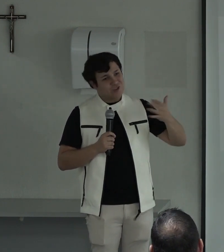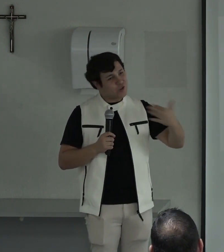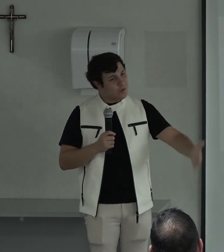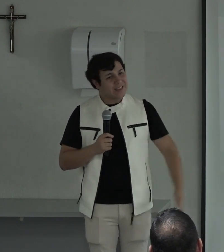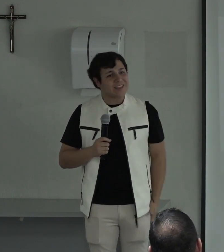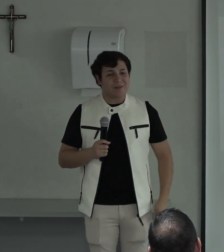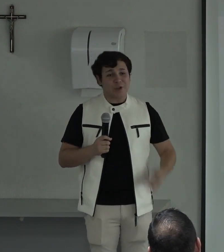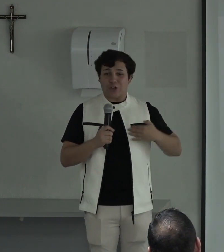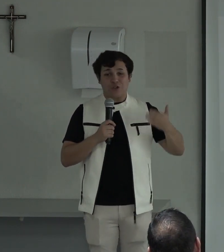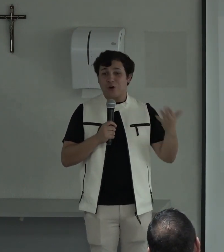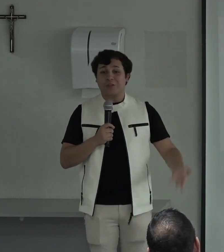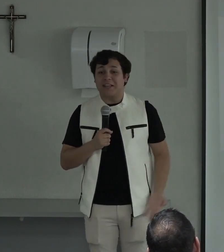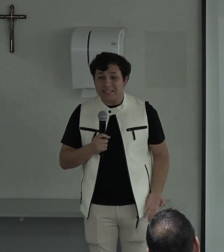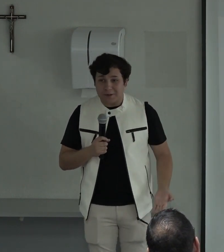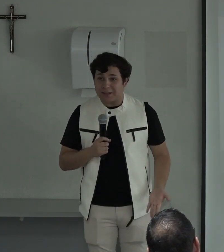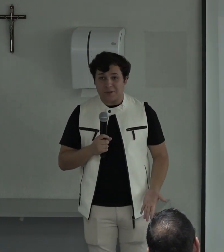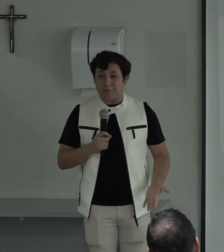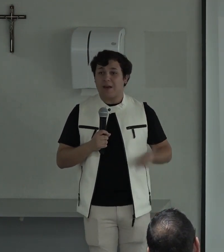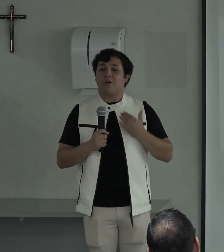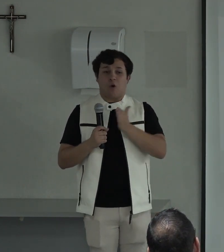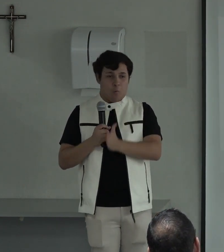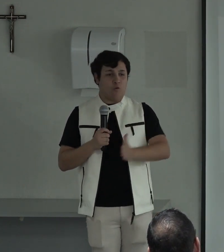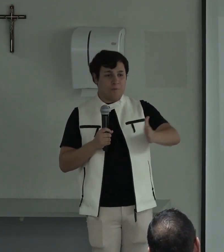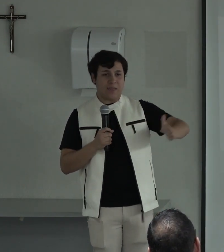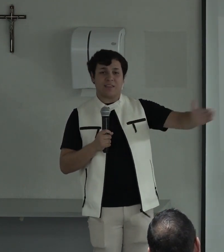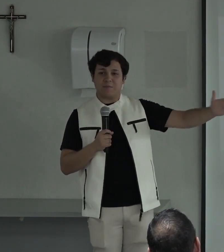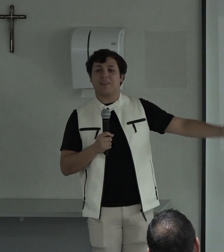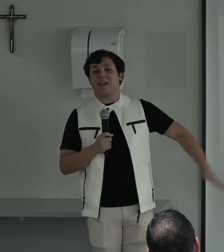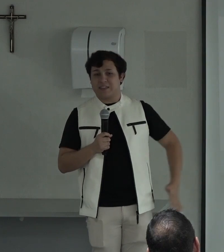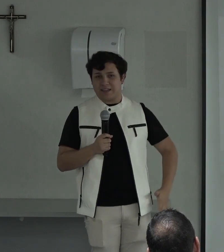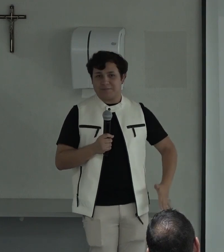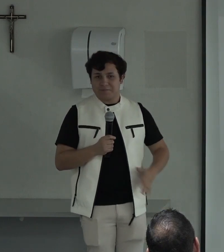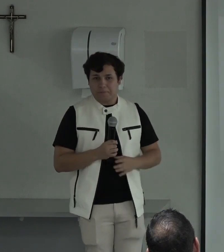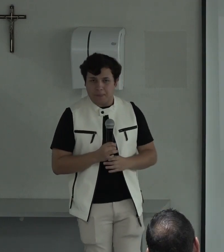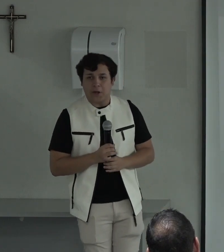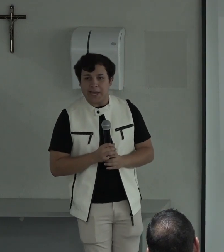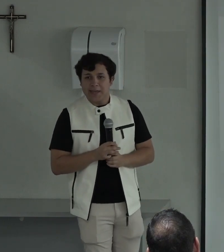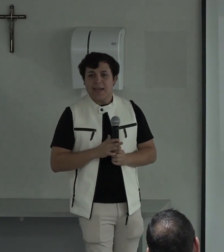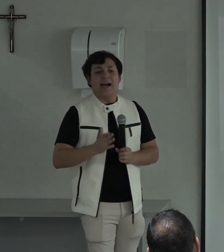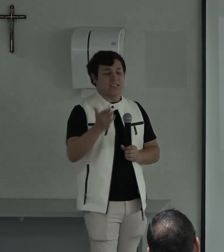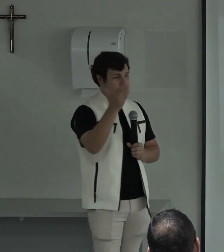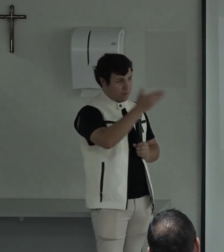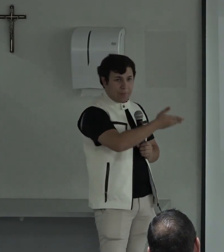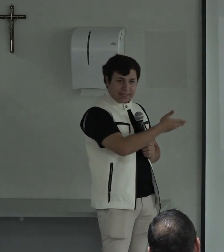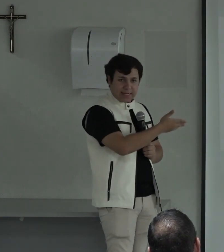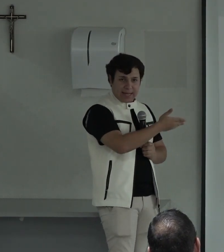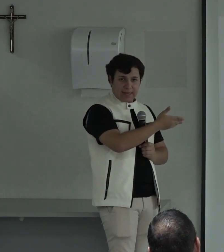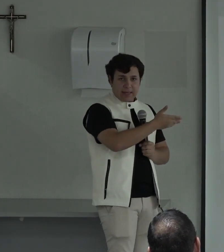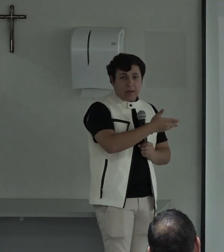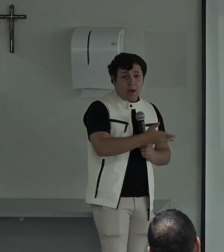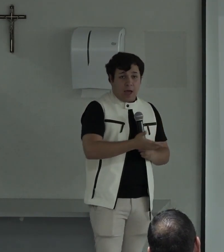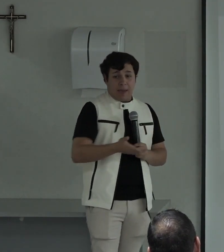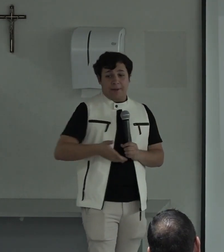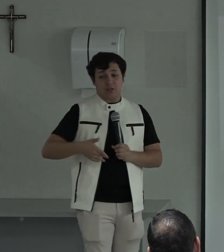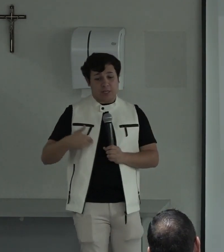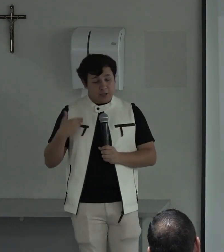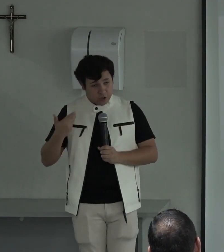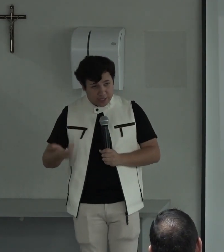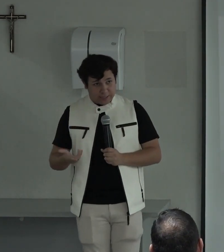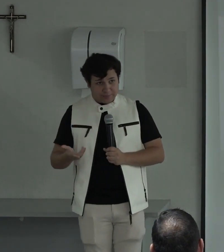te voy a entender porque yo no lo utilizo el idioma comúnmente en mi día a día. ¿Ok? Así mismo pasa acá. Hay personas sordas